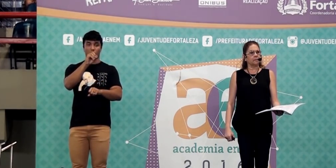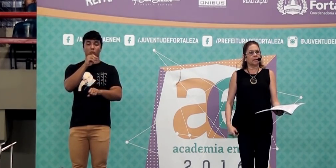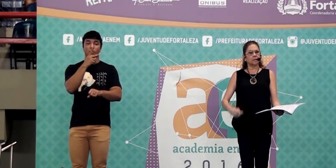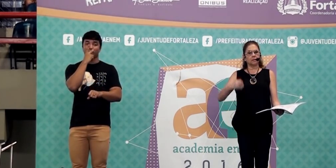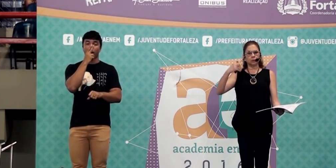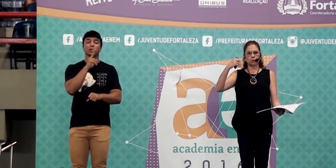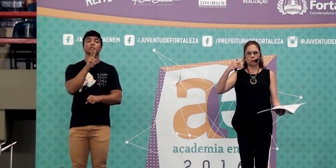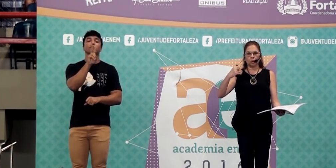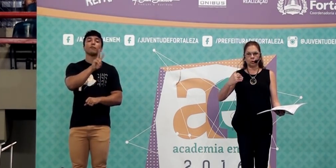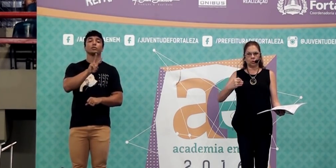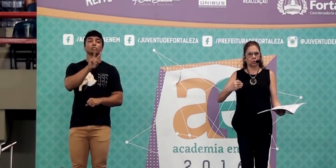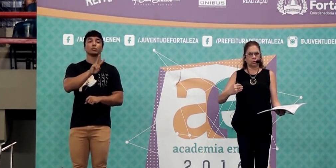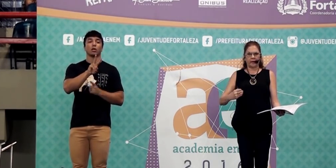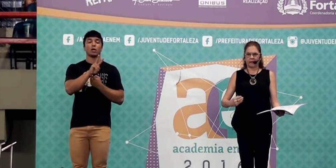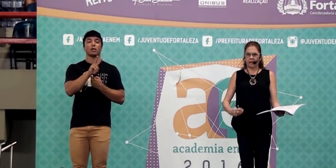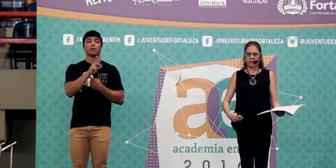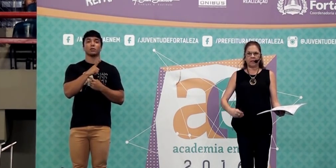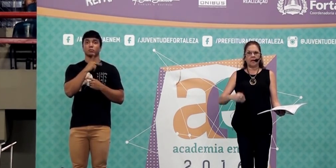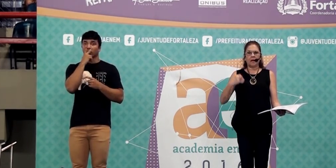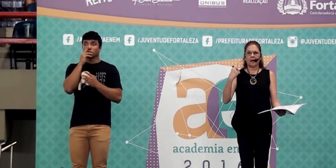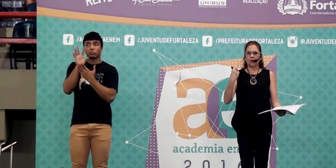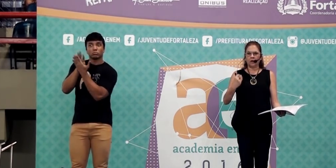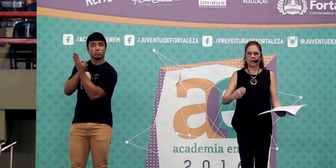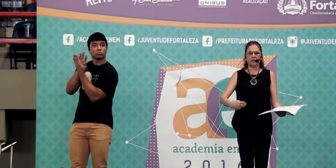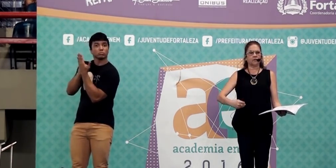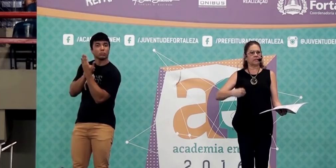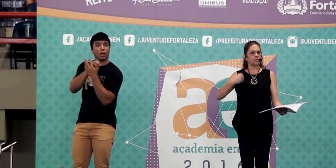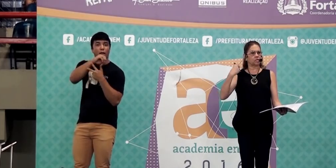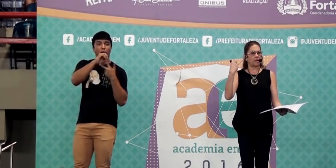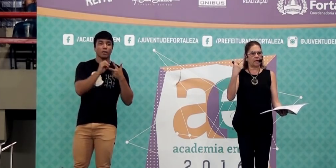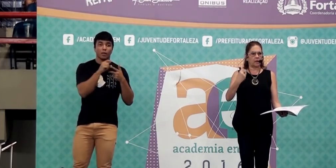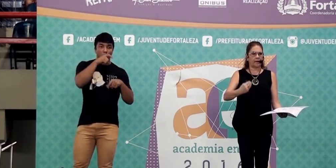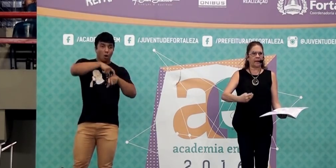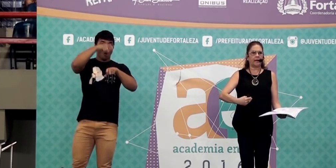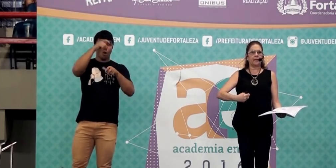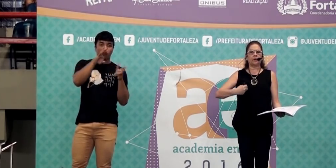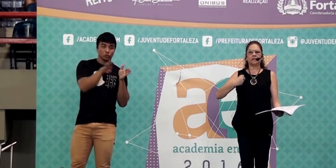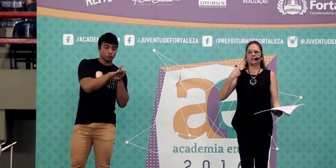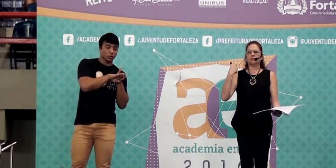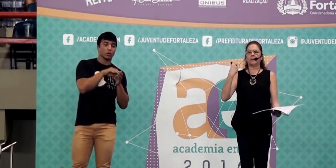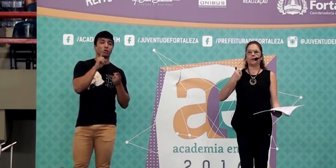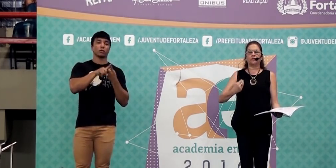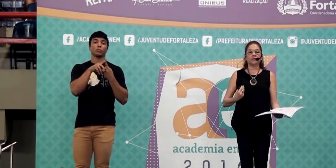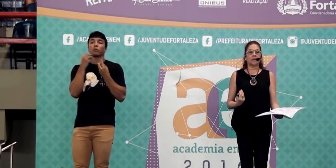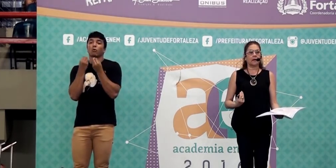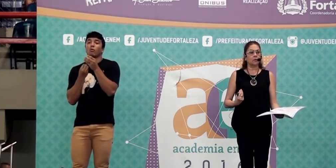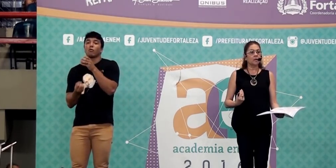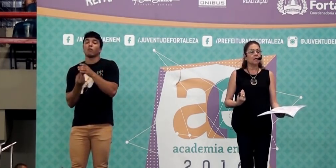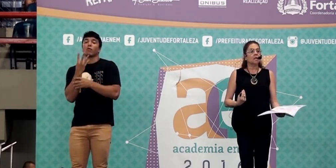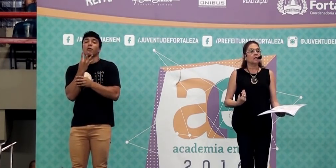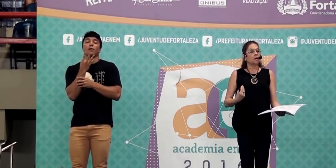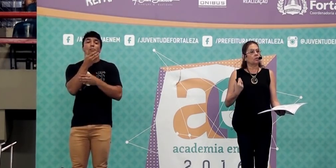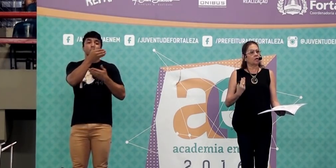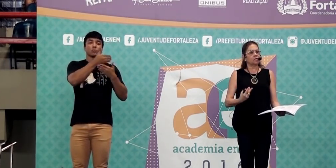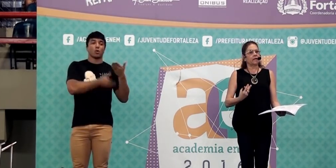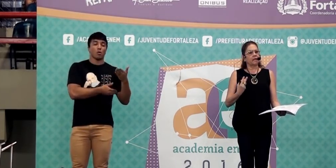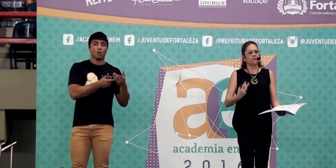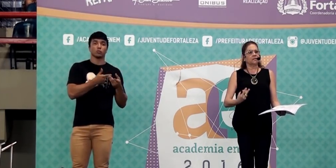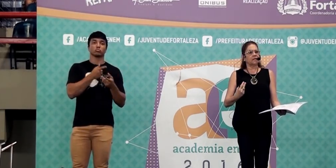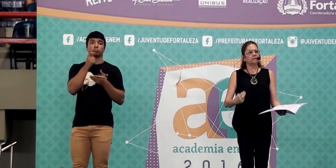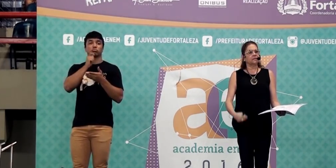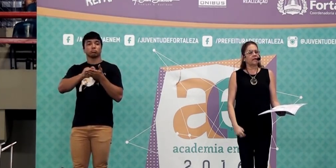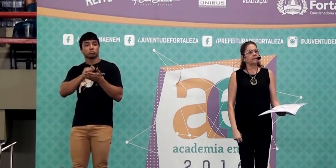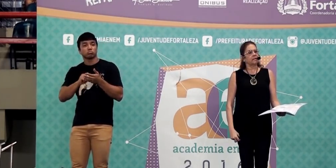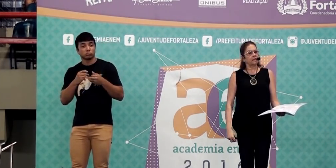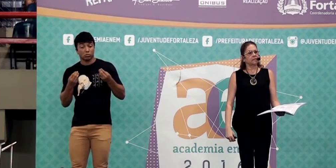vestibular, imitando tudo do Enem, a hora que vocês chegam, a elaboração da prova e tal. E eu gostaria